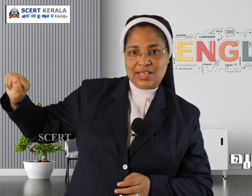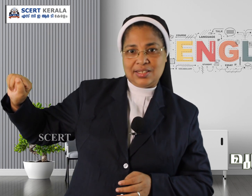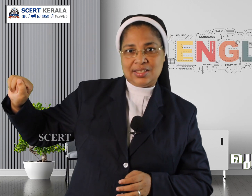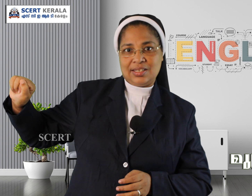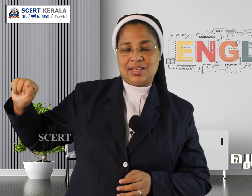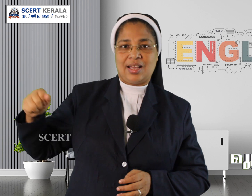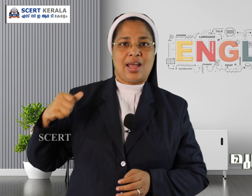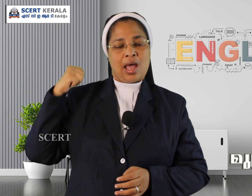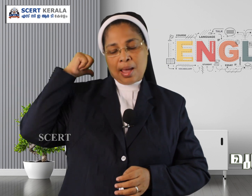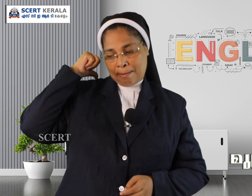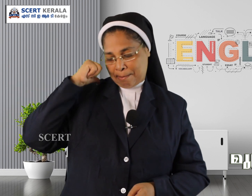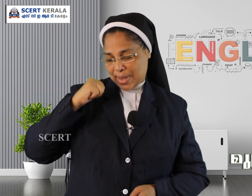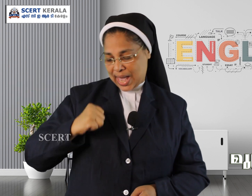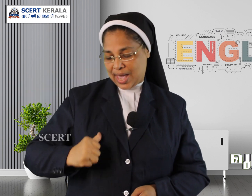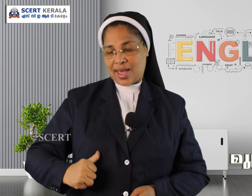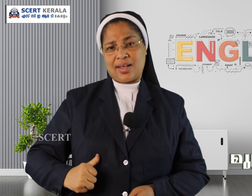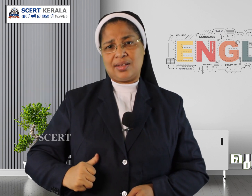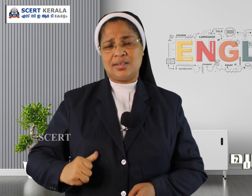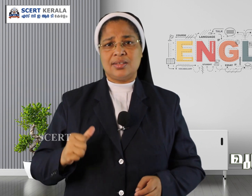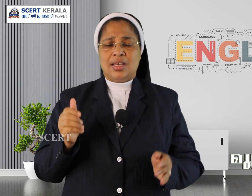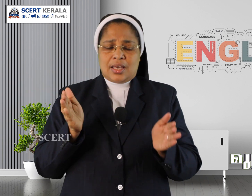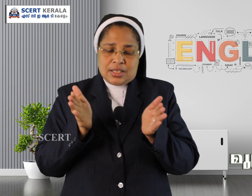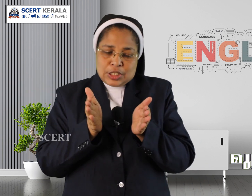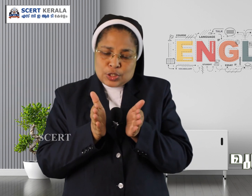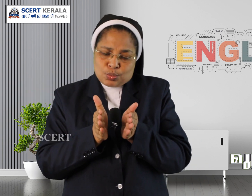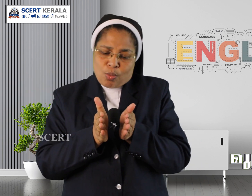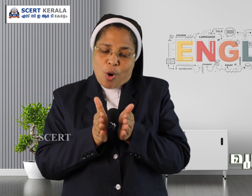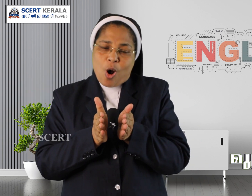ഹിസ് ബാഗ് ഈസ് സ്മോൾ.